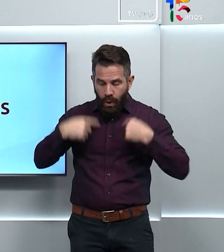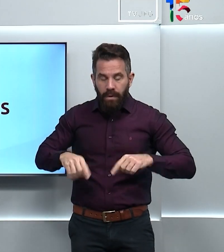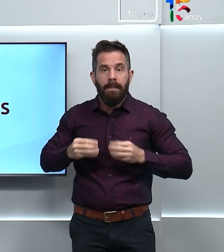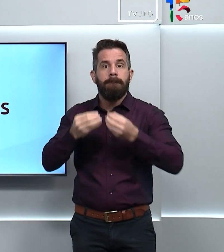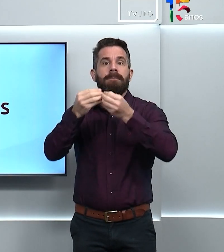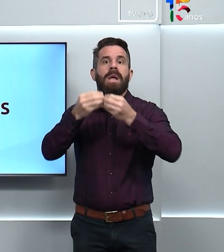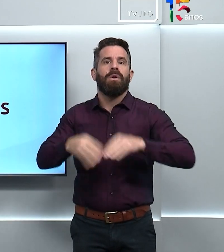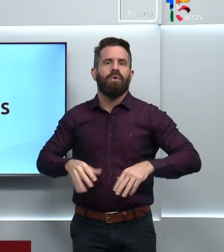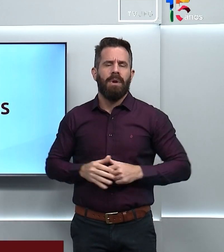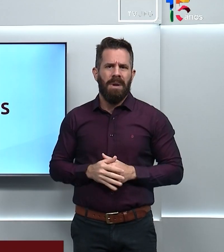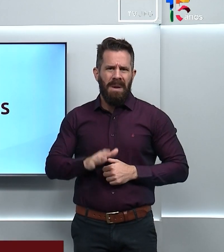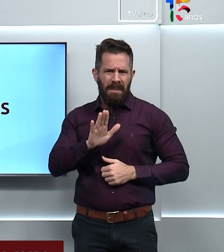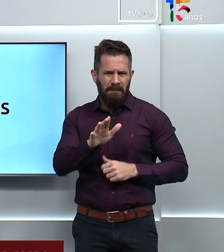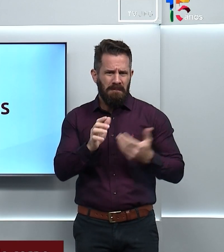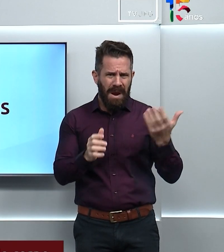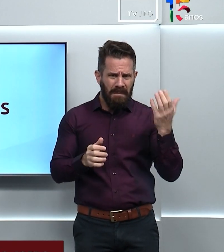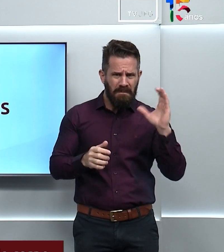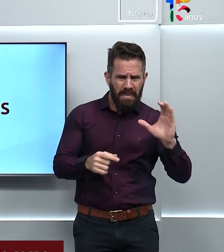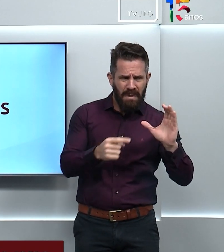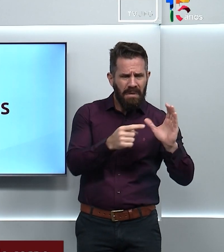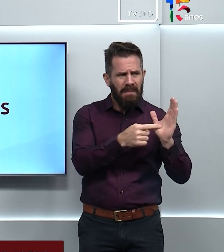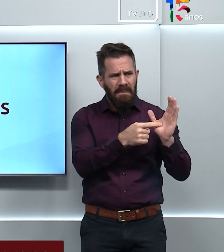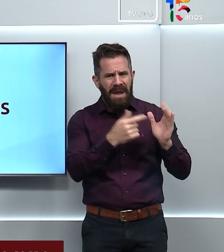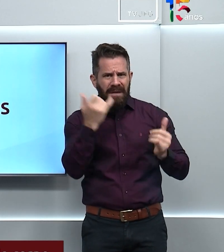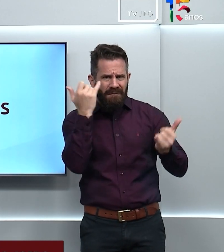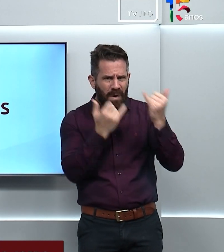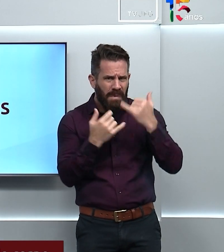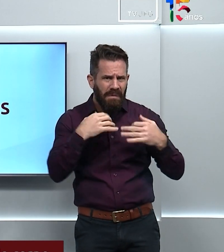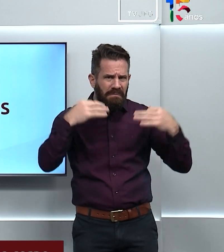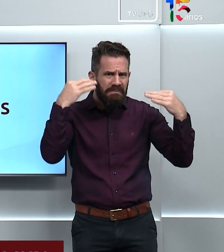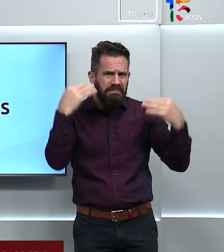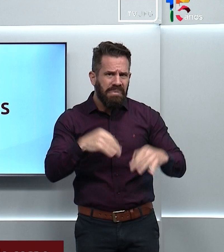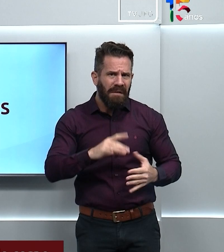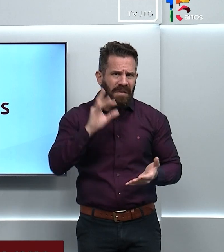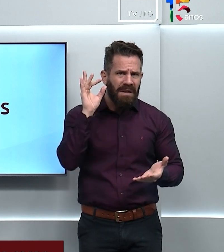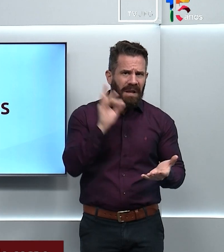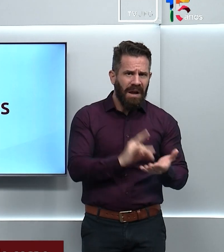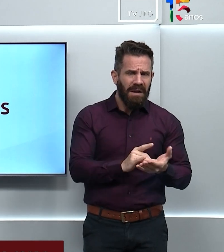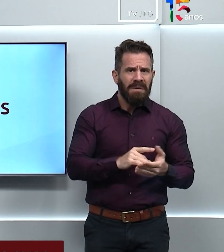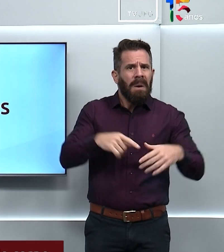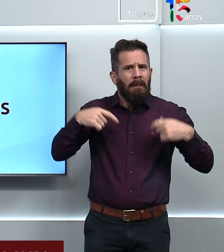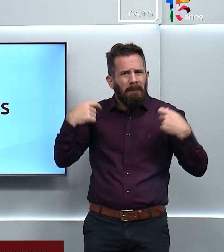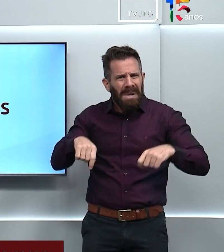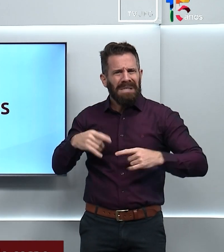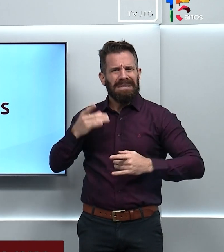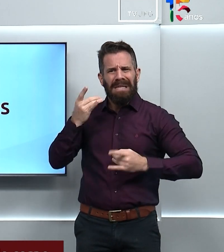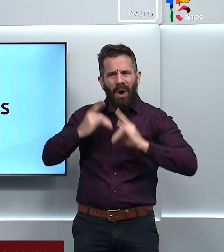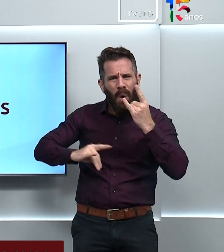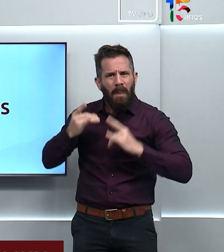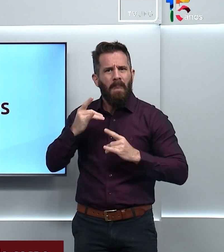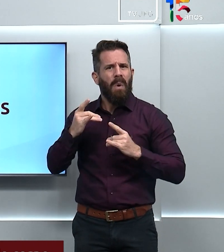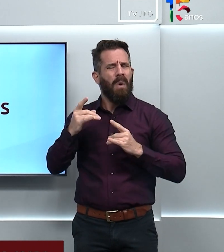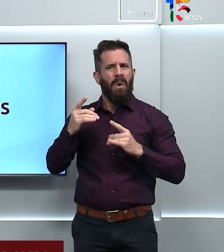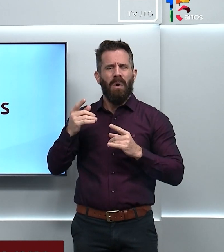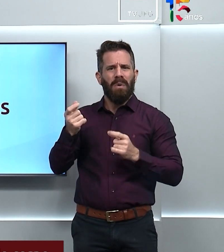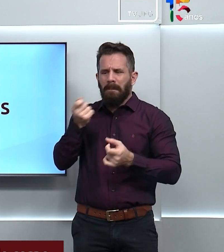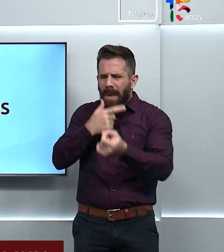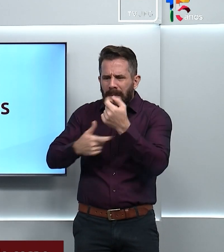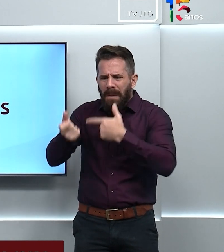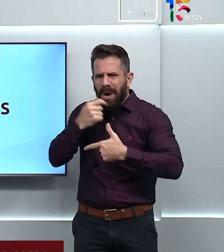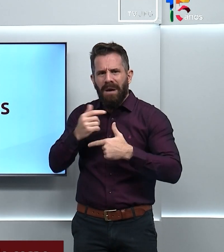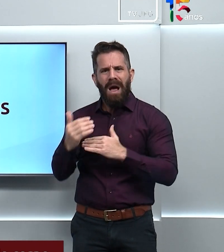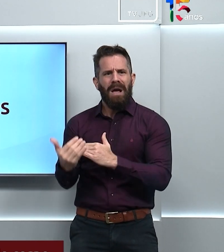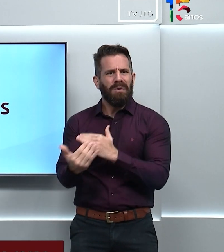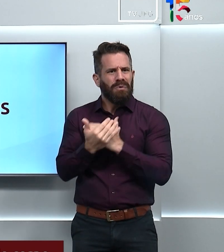será que essas alegações são verdadeiras? Será que nós devemos mesmo regular esses hormônios? Bom, para a gente entender melhor como é que